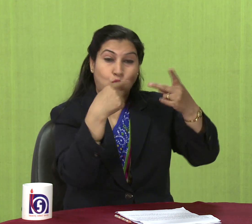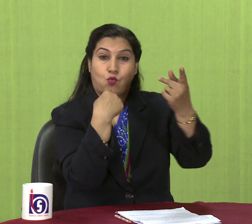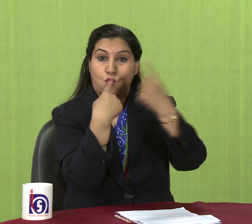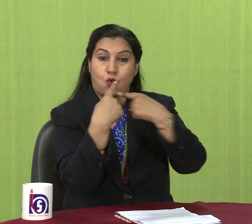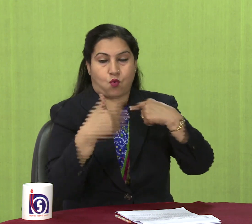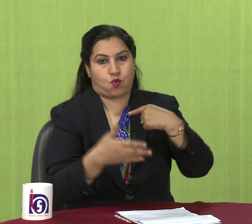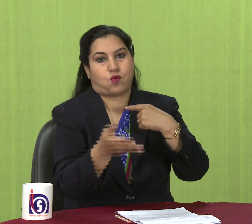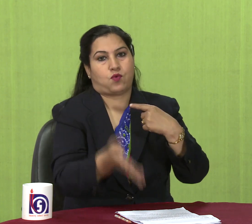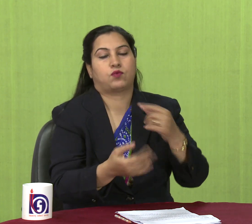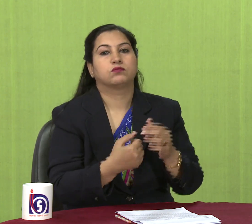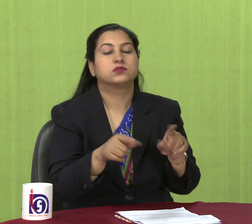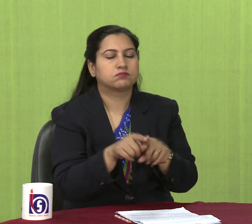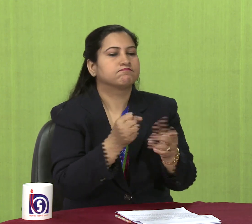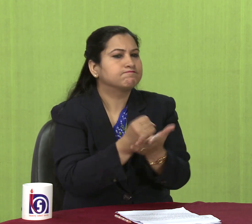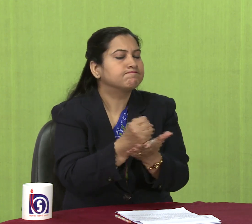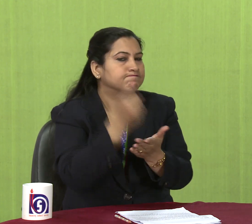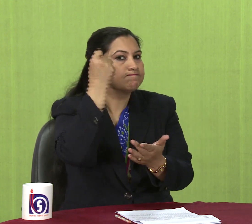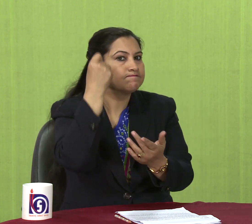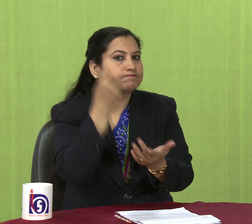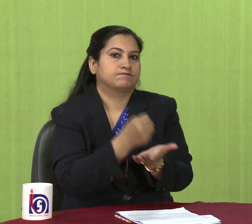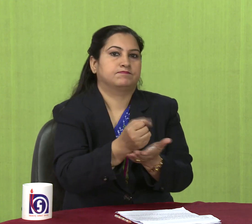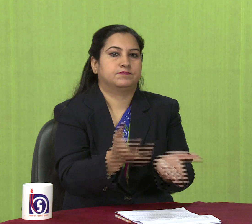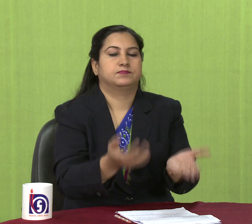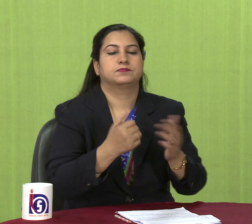और समझने का प्रयास करेंगे।